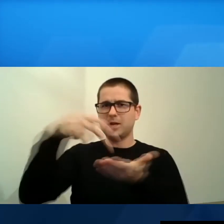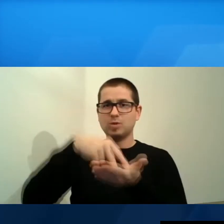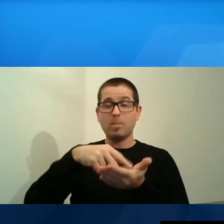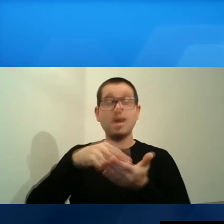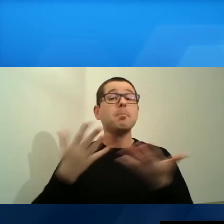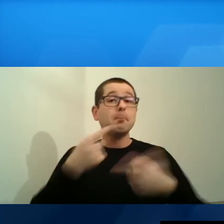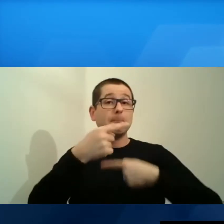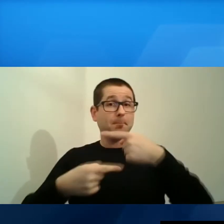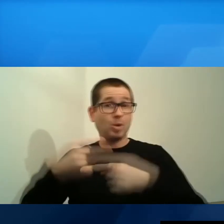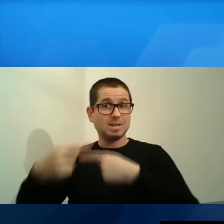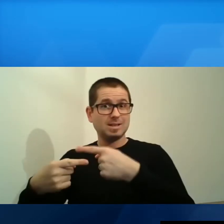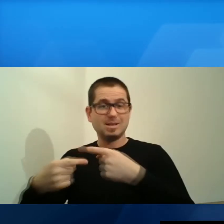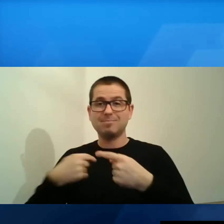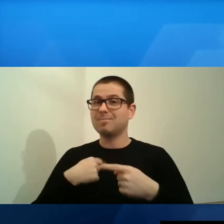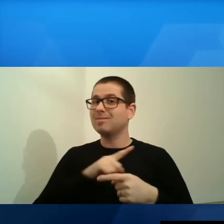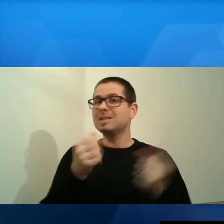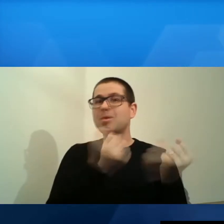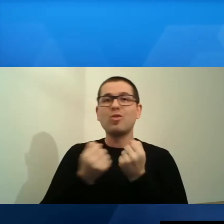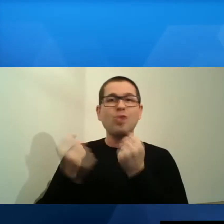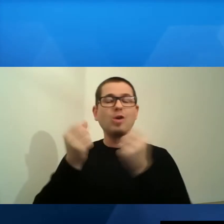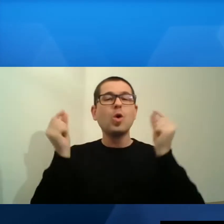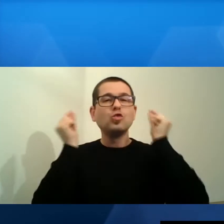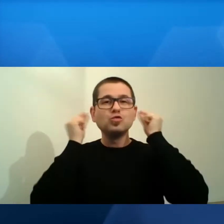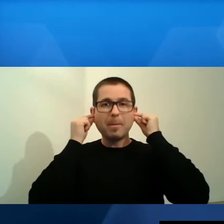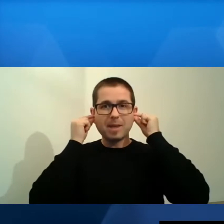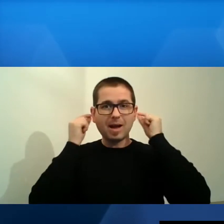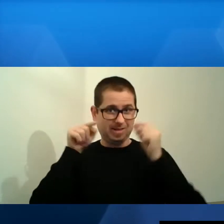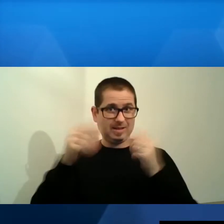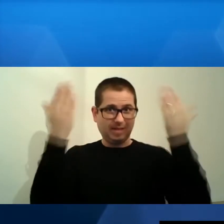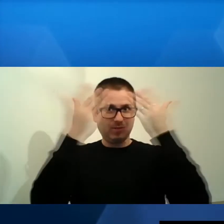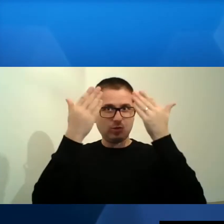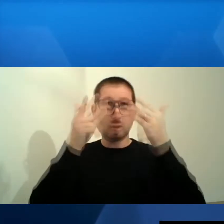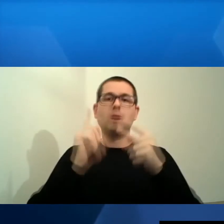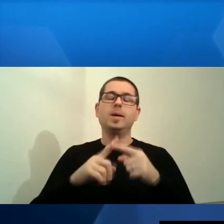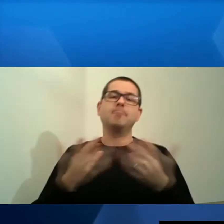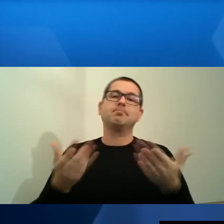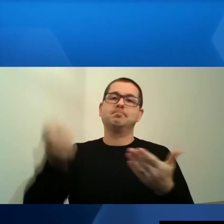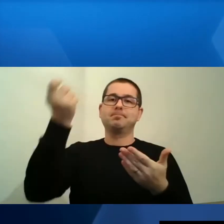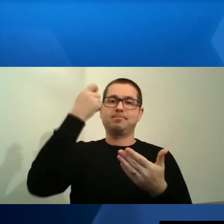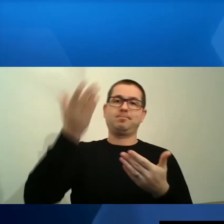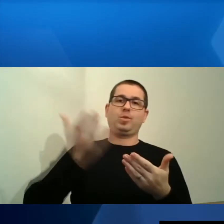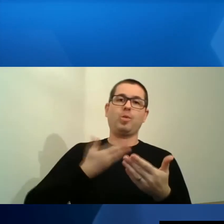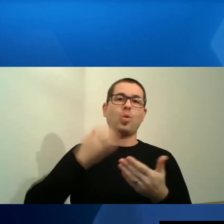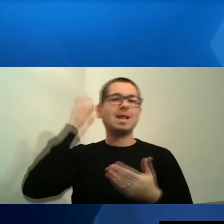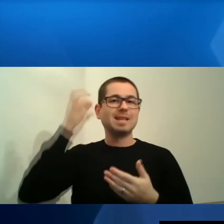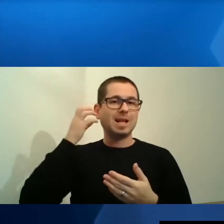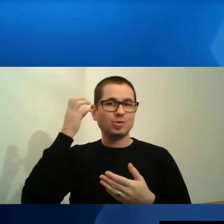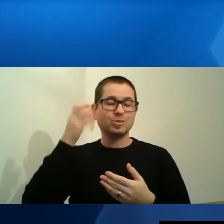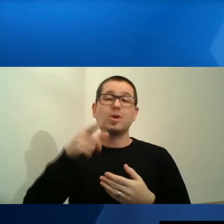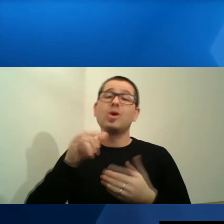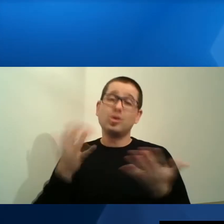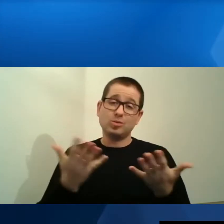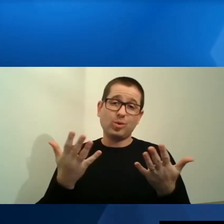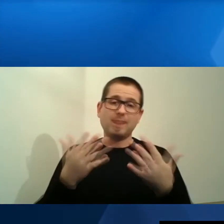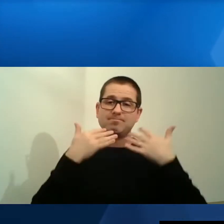posledica tega, da jaz nisem nosil čepke tisti večer, je ta, da sem dobil tinnitus. Tako da to je nekako geneza